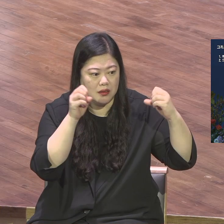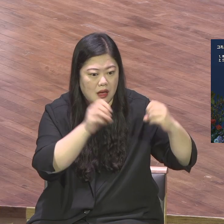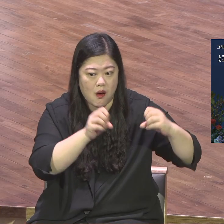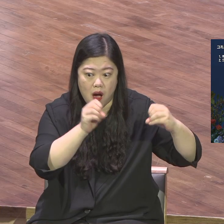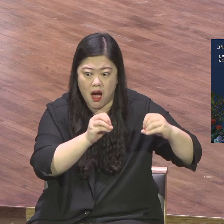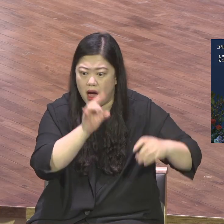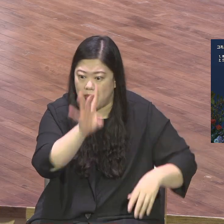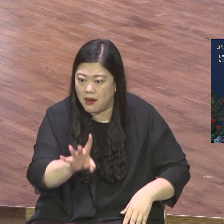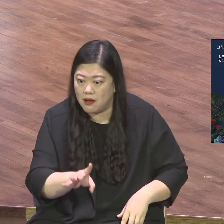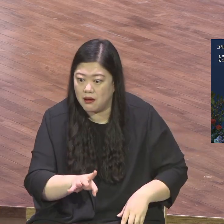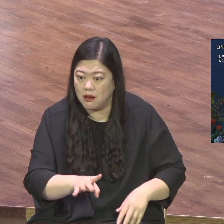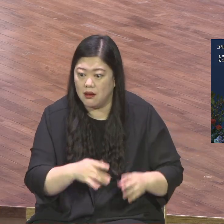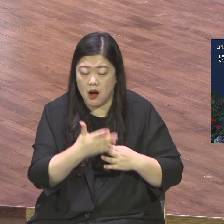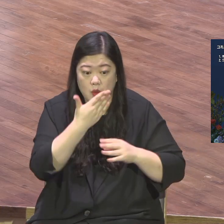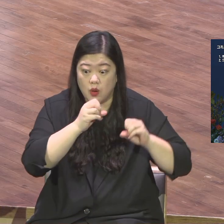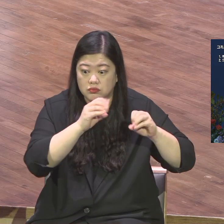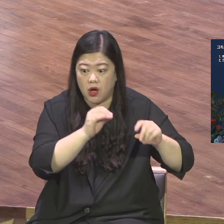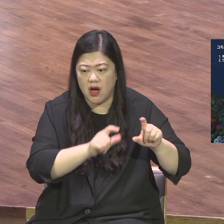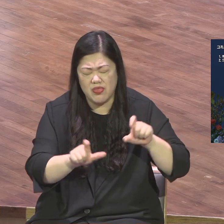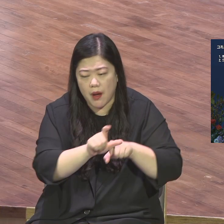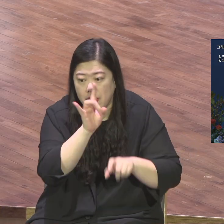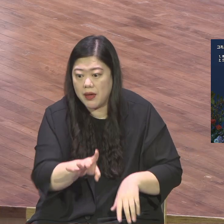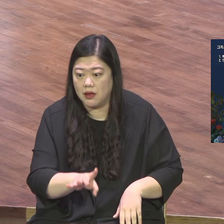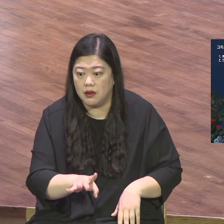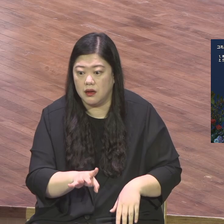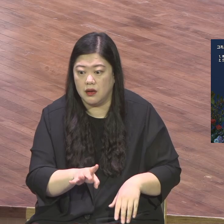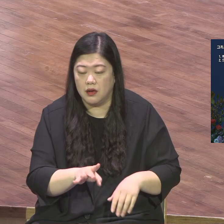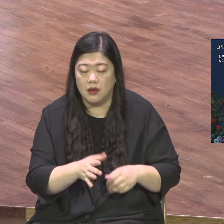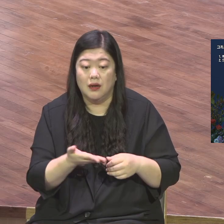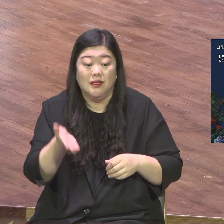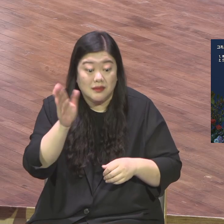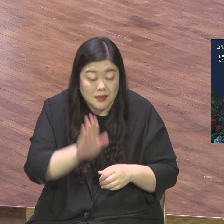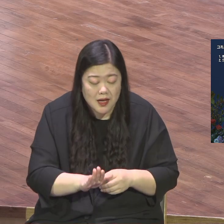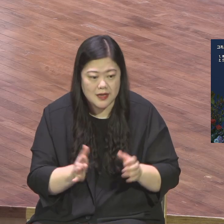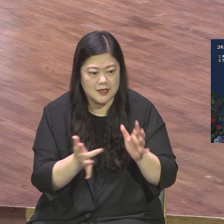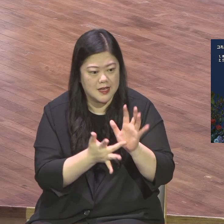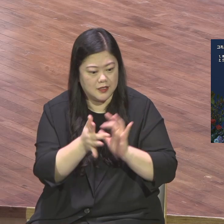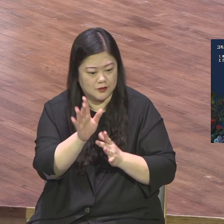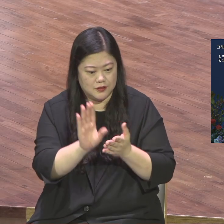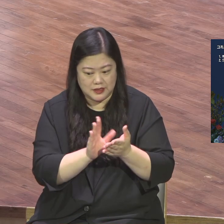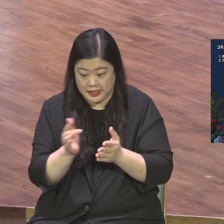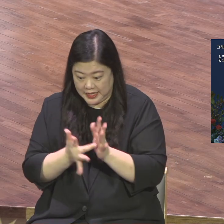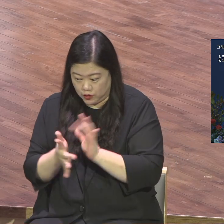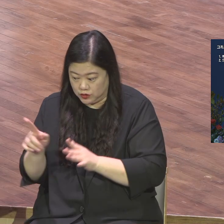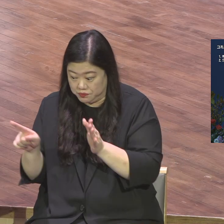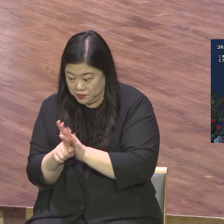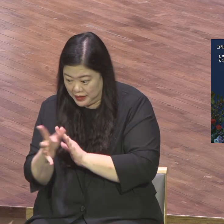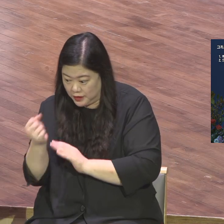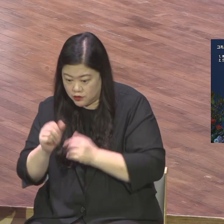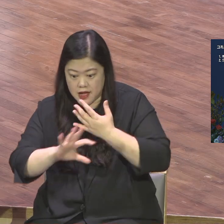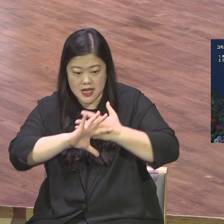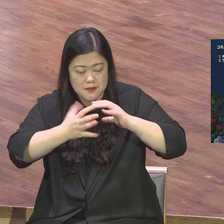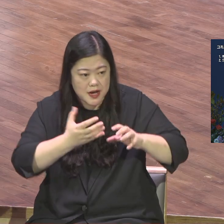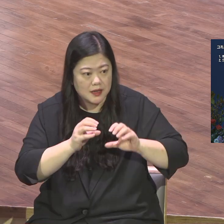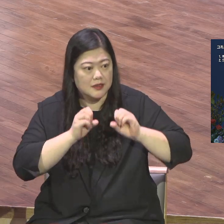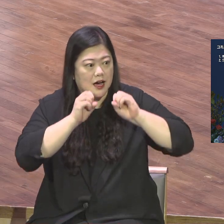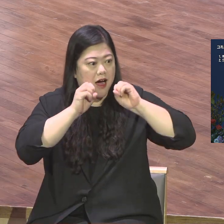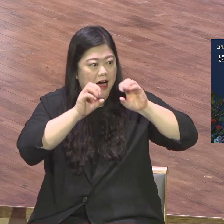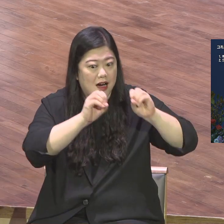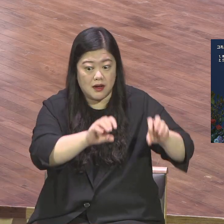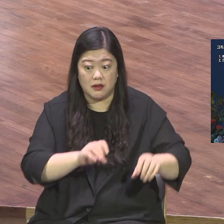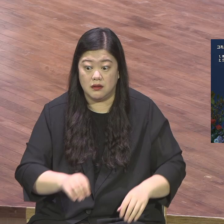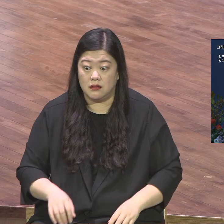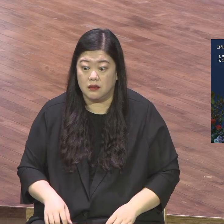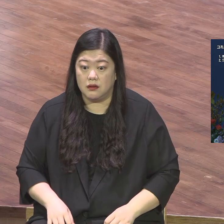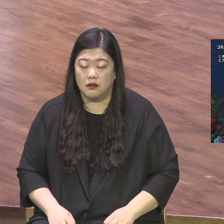다 있습니다. 그 가서 이 눈에 보이지도 않는 예수를 증거하려 그러니 뭐 십자가로 좀 달고 가든지 뭐